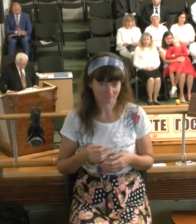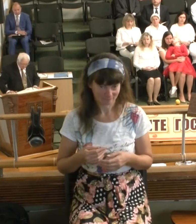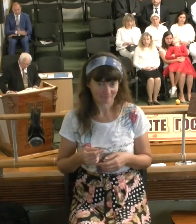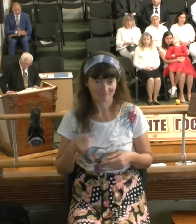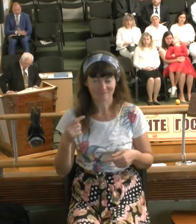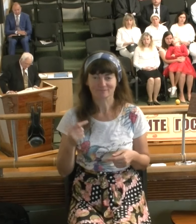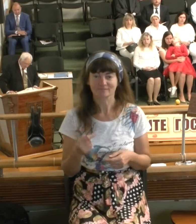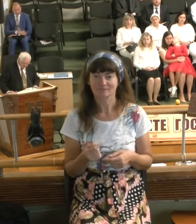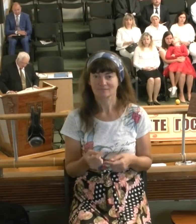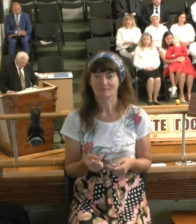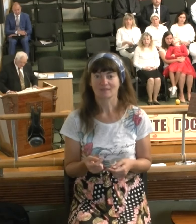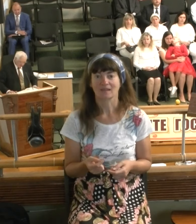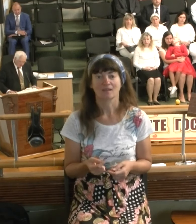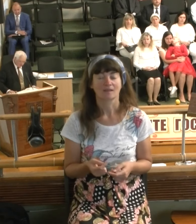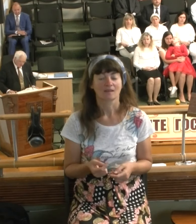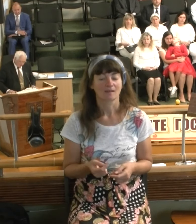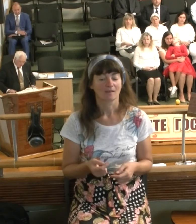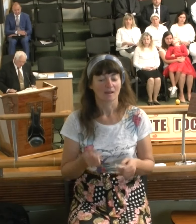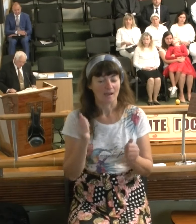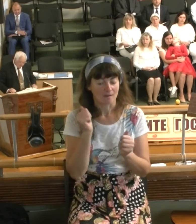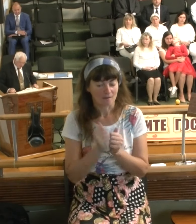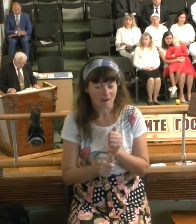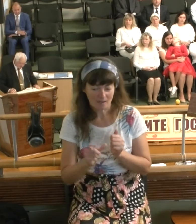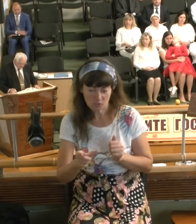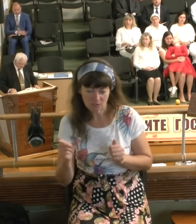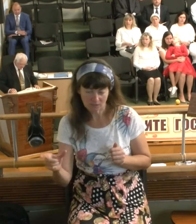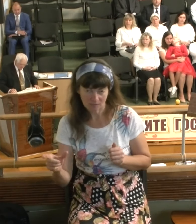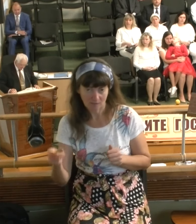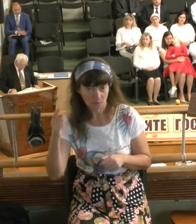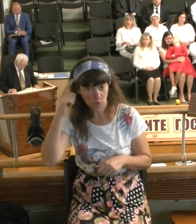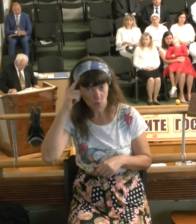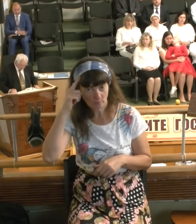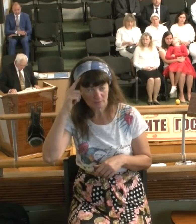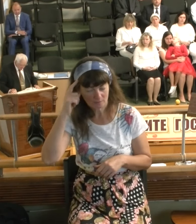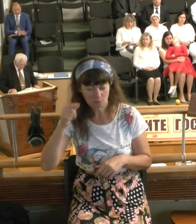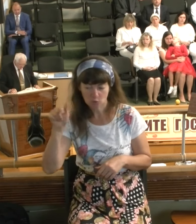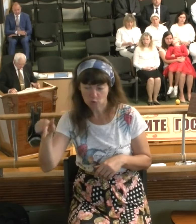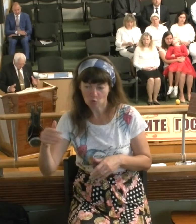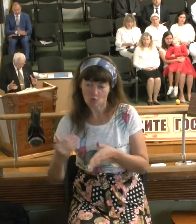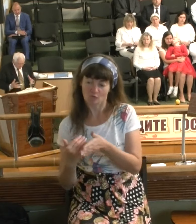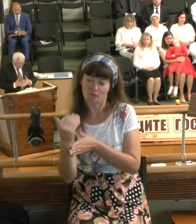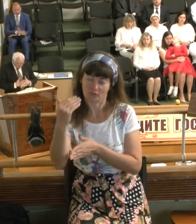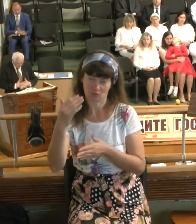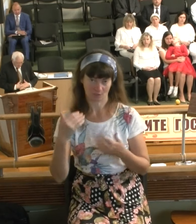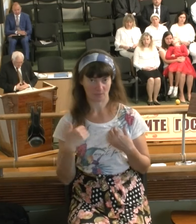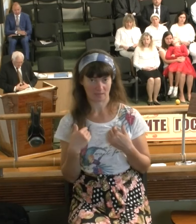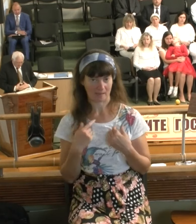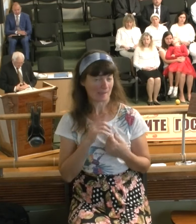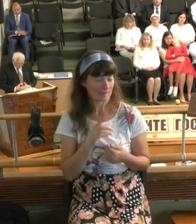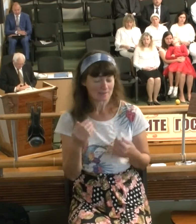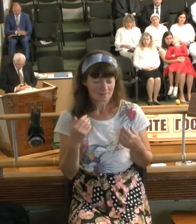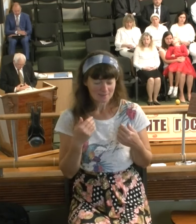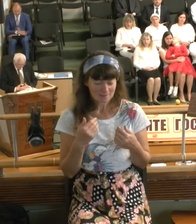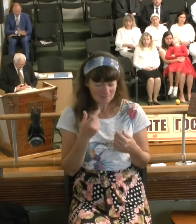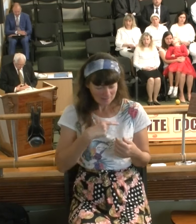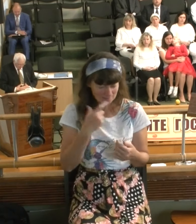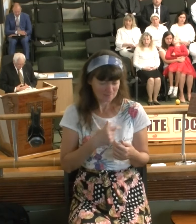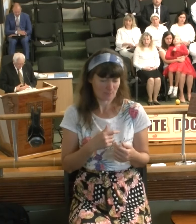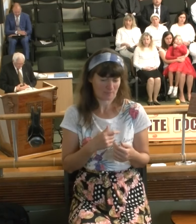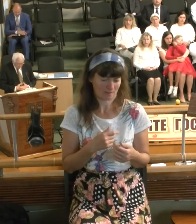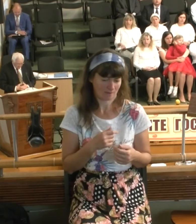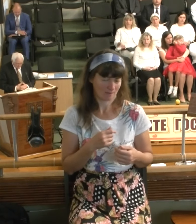смиренно-мудрию почитайте один другого высшим себя. Не о себе только каждый